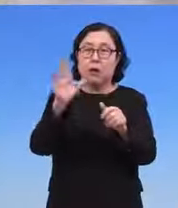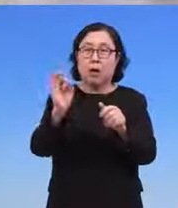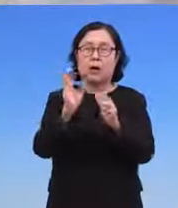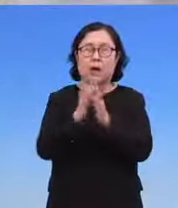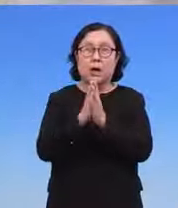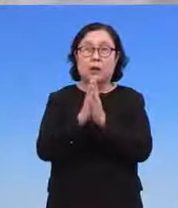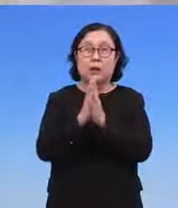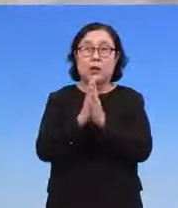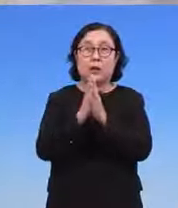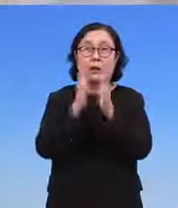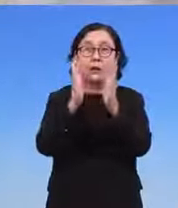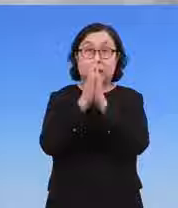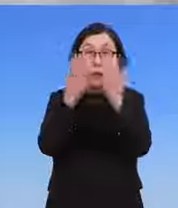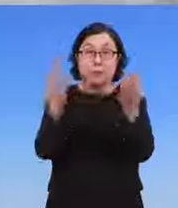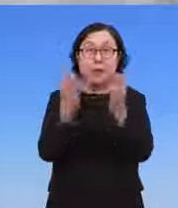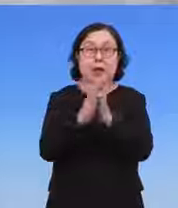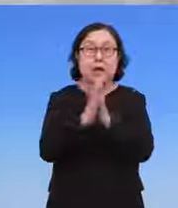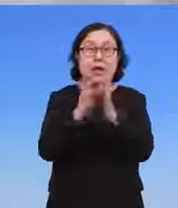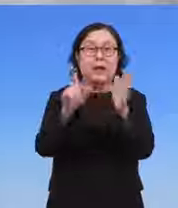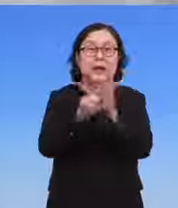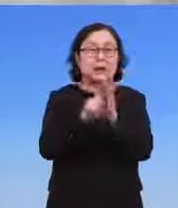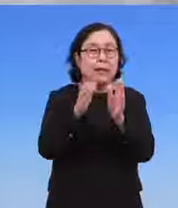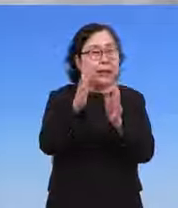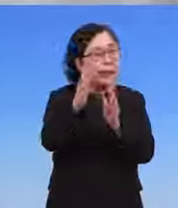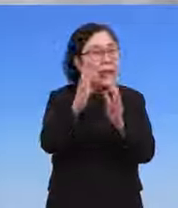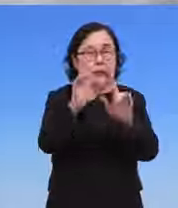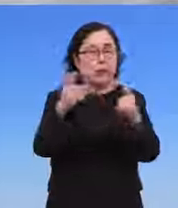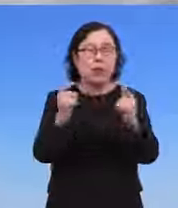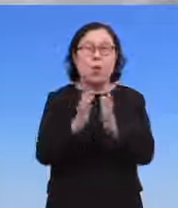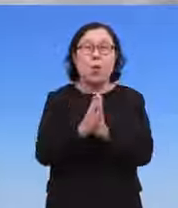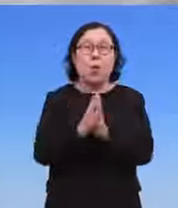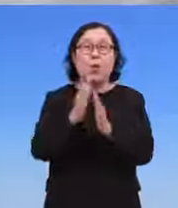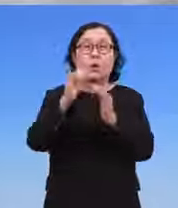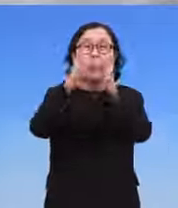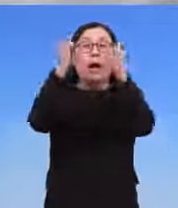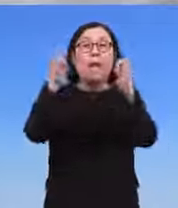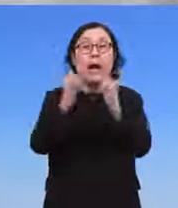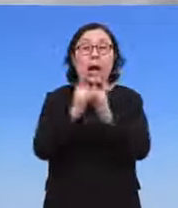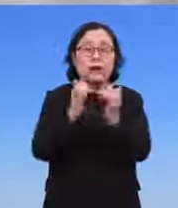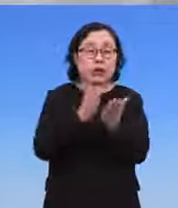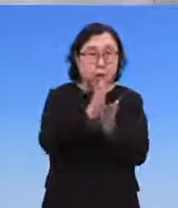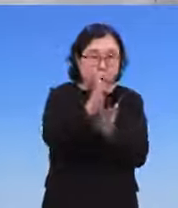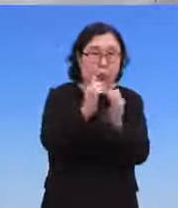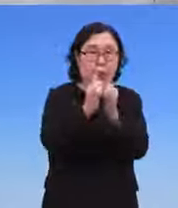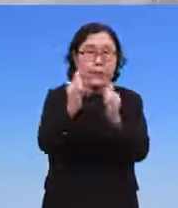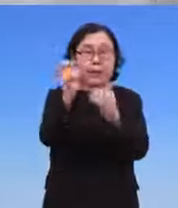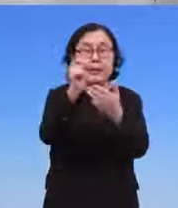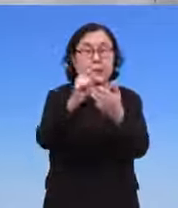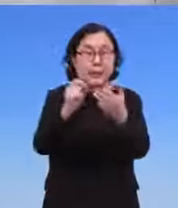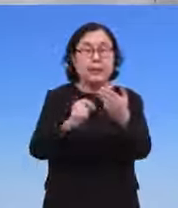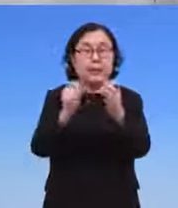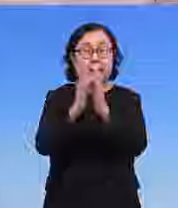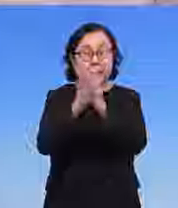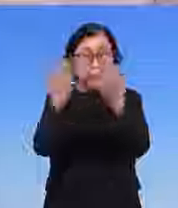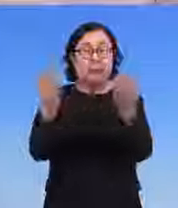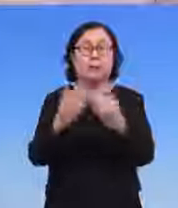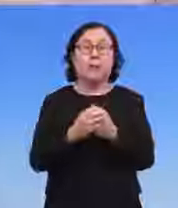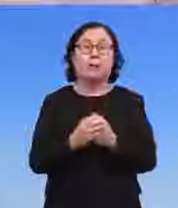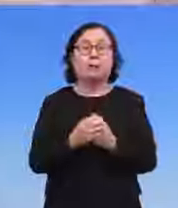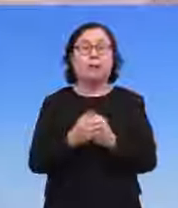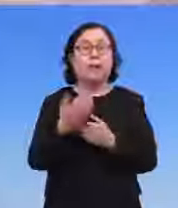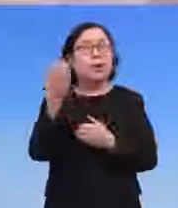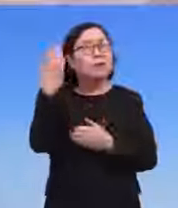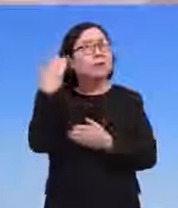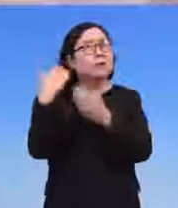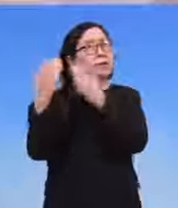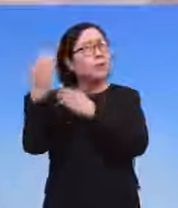신학자가 쓴 게 아니고요. 사회학자가 쓴 책이기 때문에 의미가 더 있다고 생각을 합니다. 제가 예전에 한번 설교